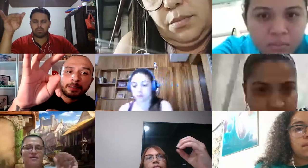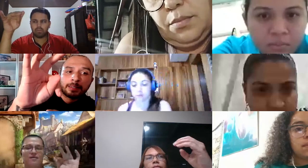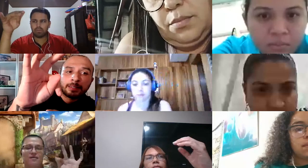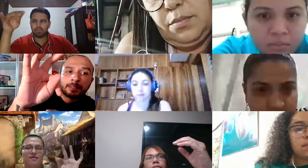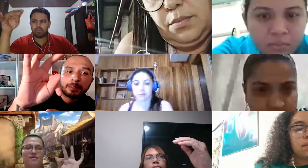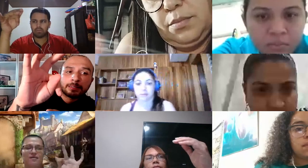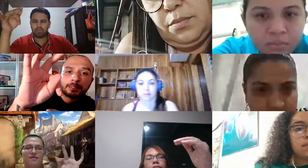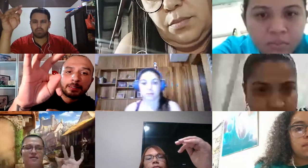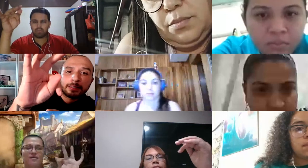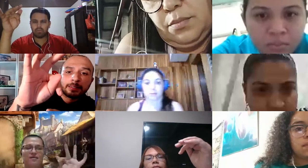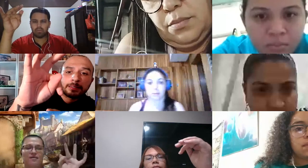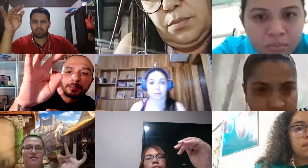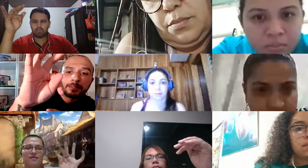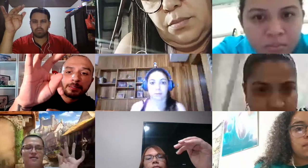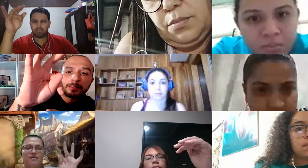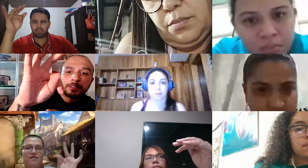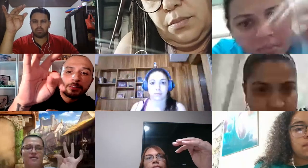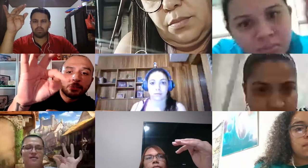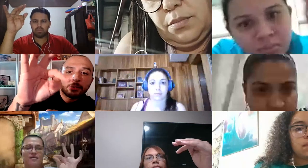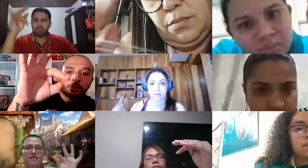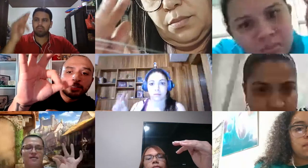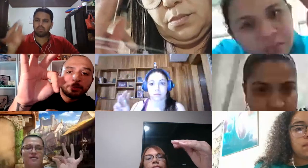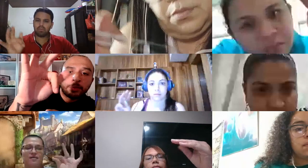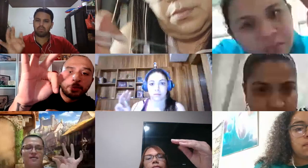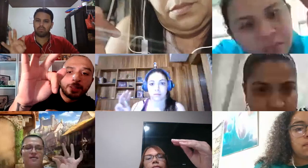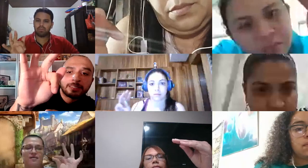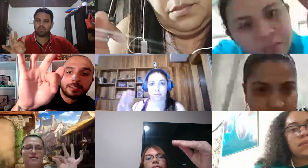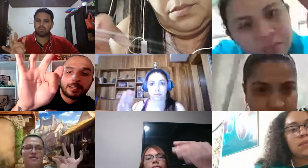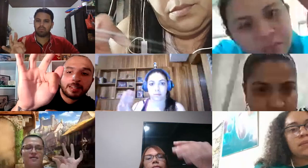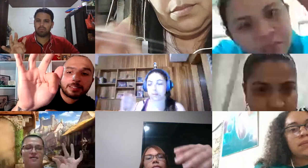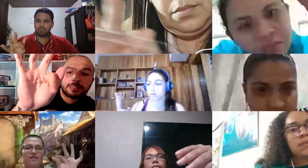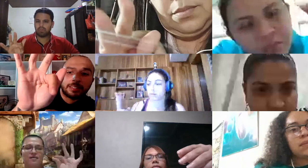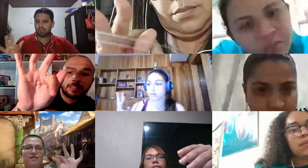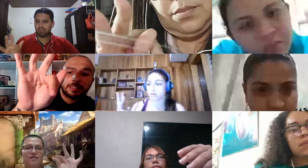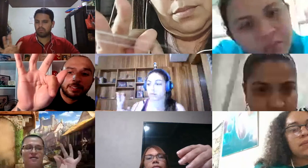del índice. No se puede hacer así.